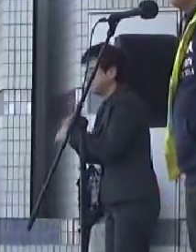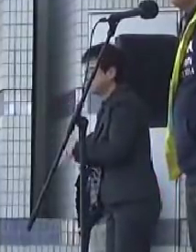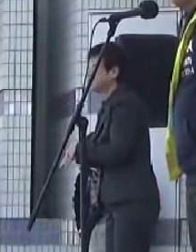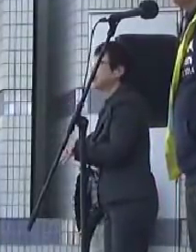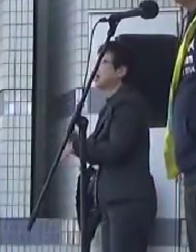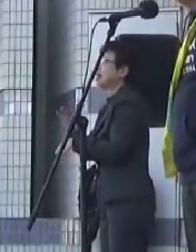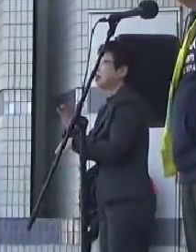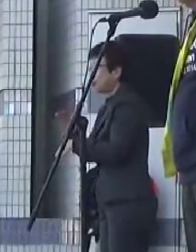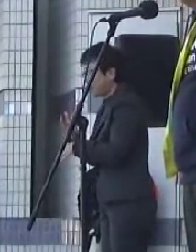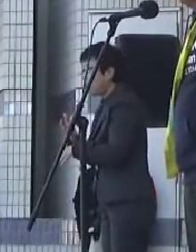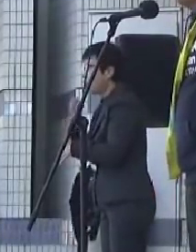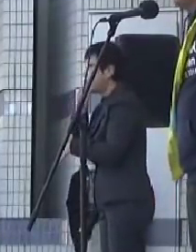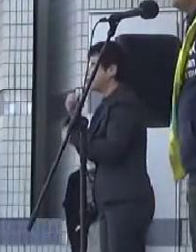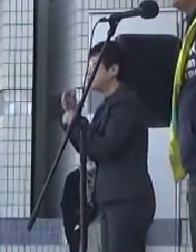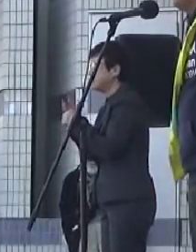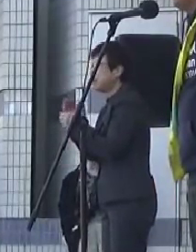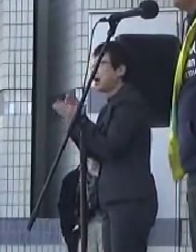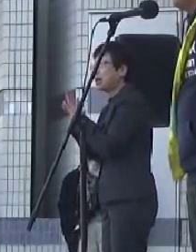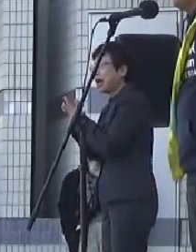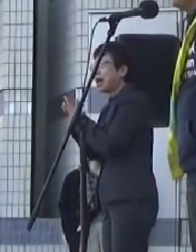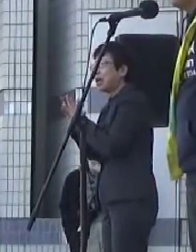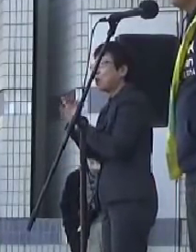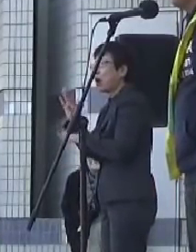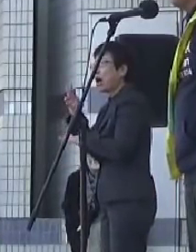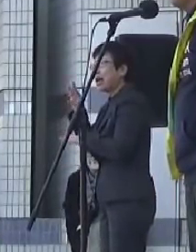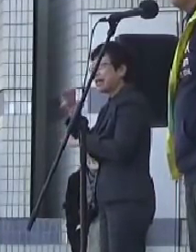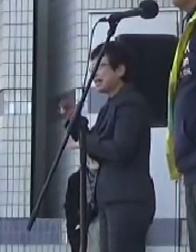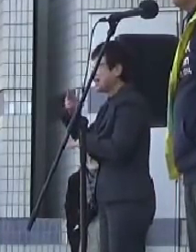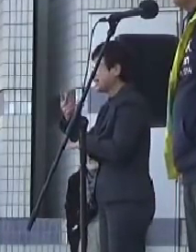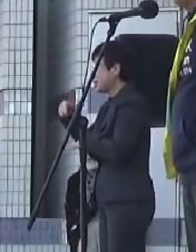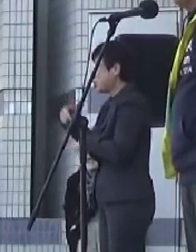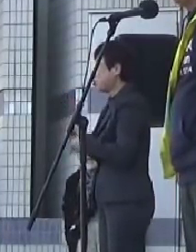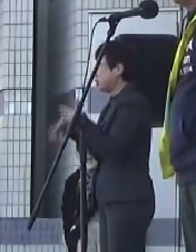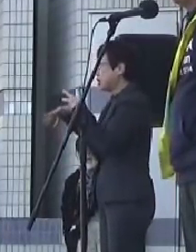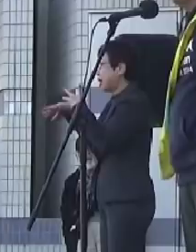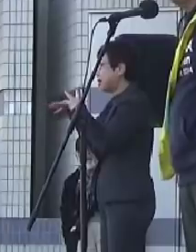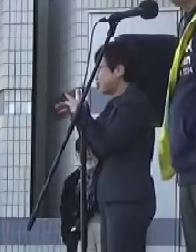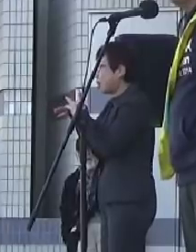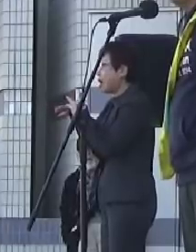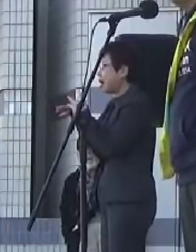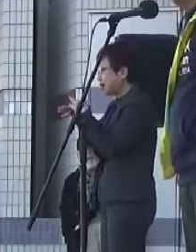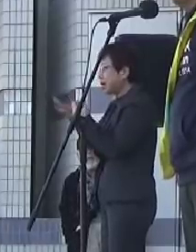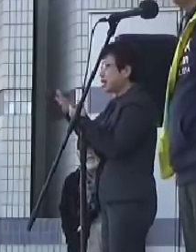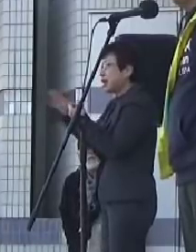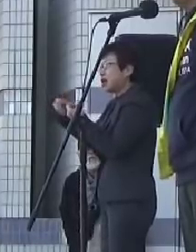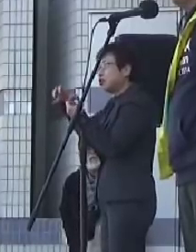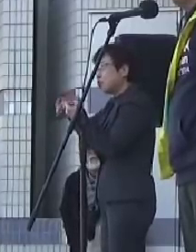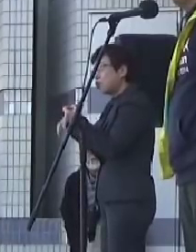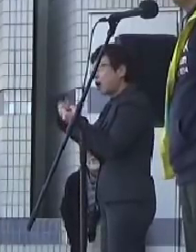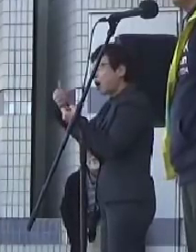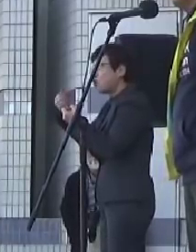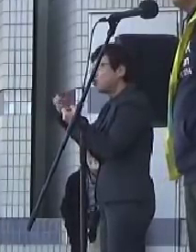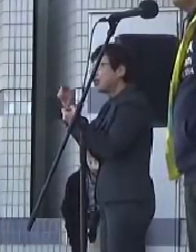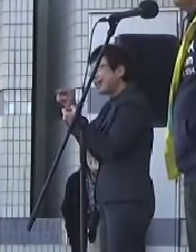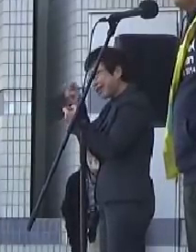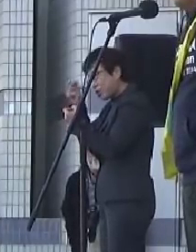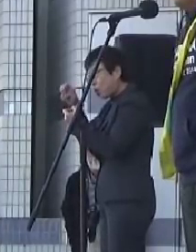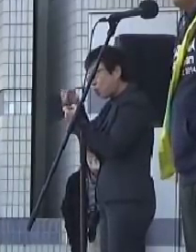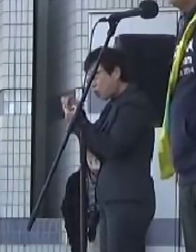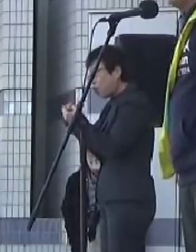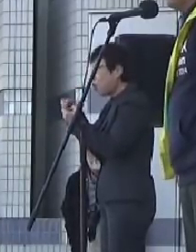が、福島県そのいわき市というそこの施設は、原発から50キロ圏内にあるところ